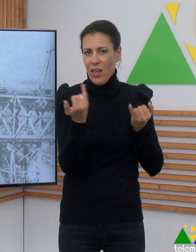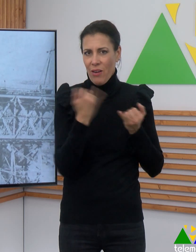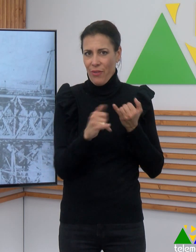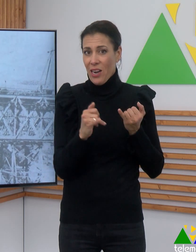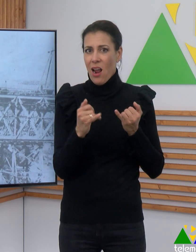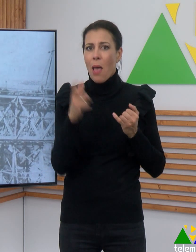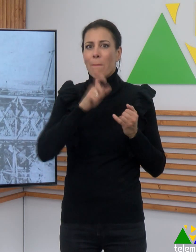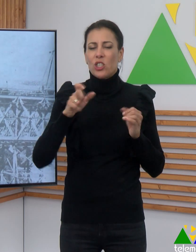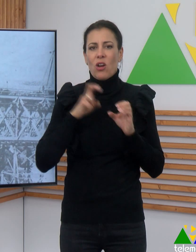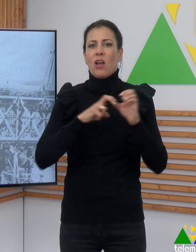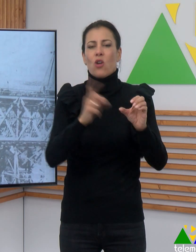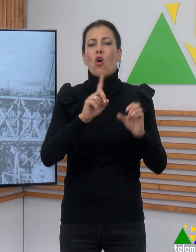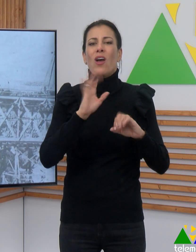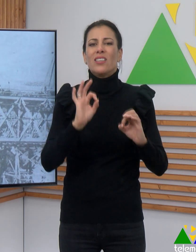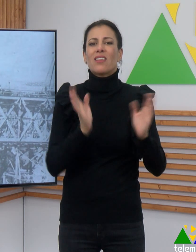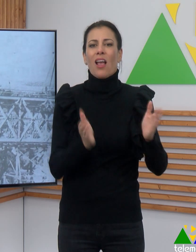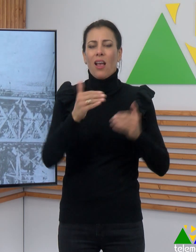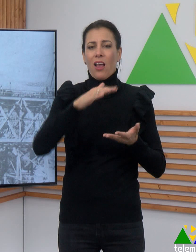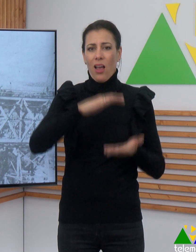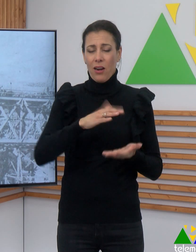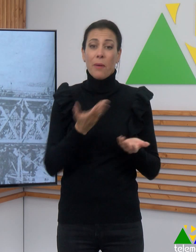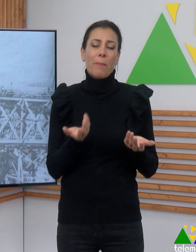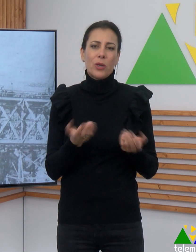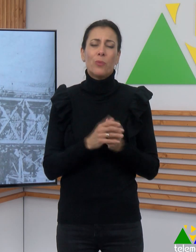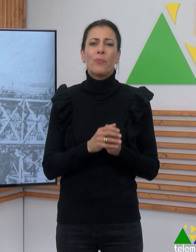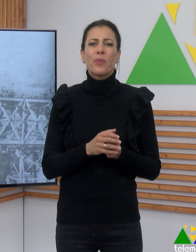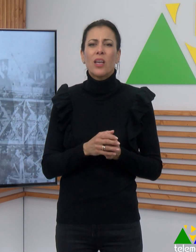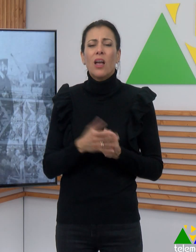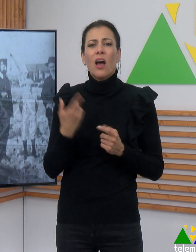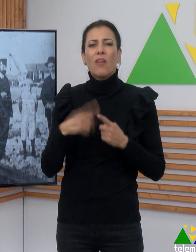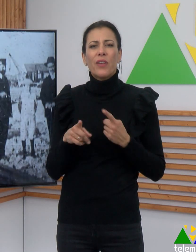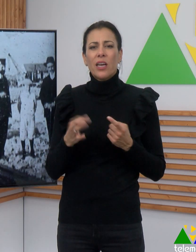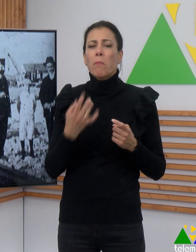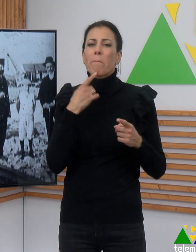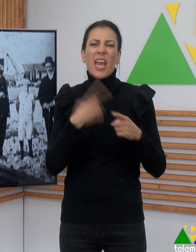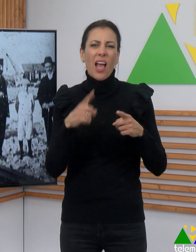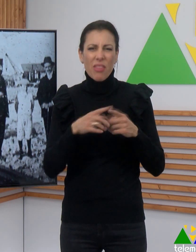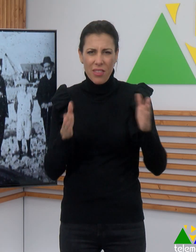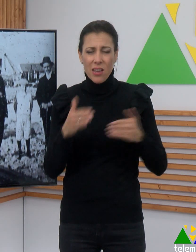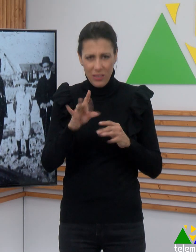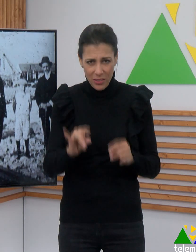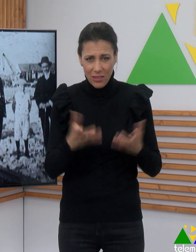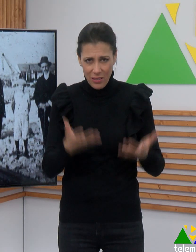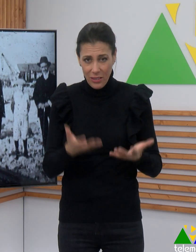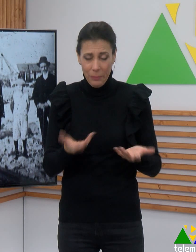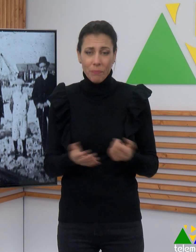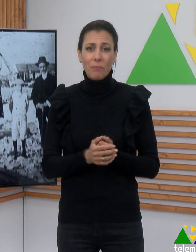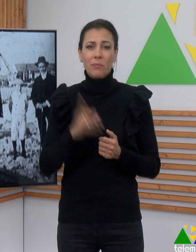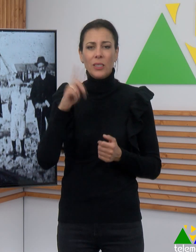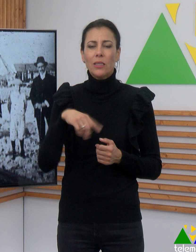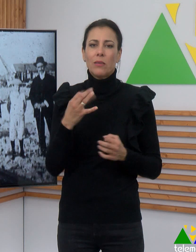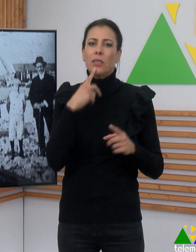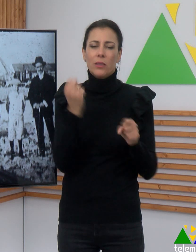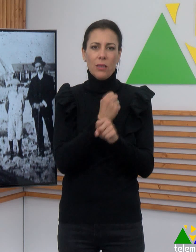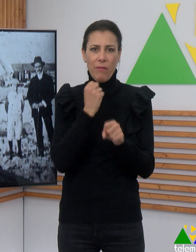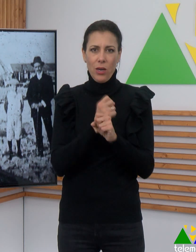llevaba conetas de carga. Pero que sí. Pero tuvo... se hizo ahí como ese estudio, ¿no? Y se preparó estudio magnífico y además hay trabajos.